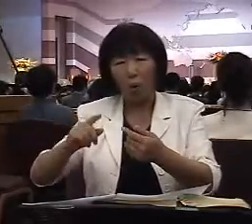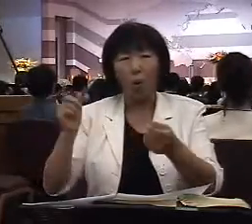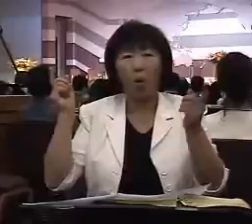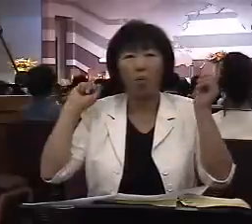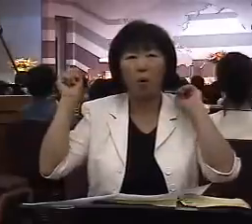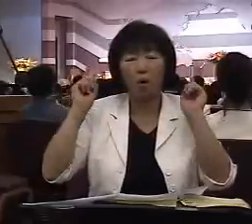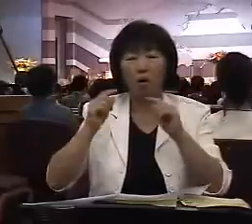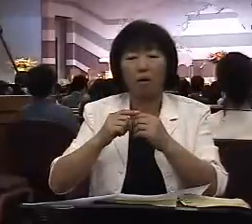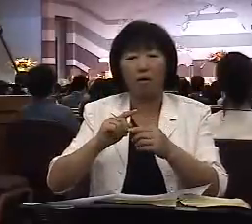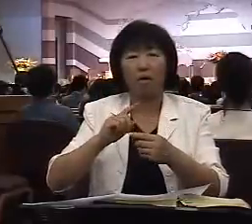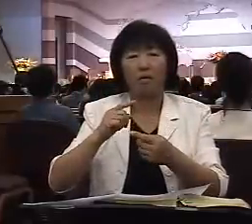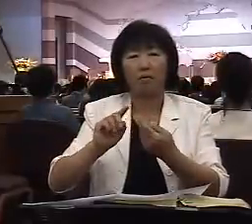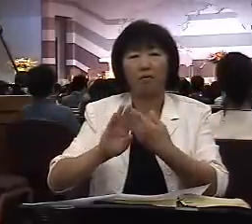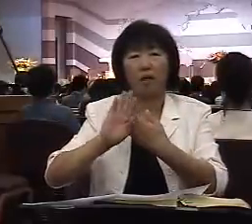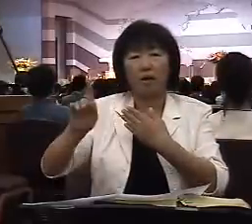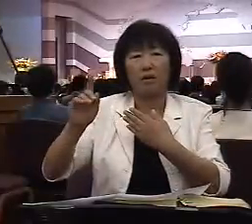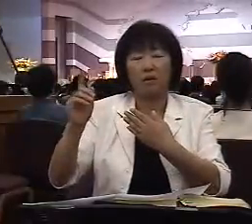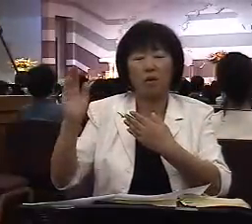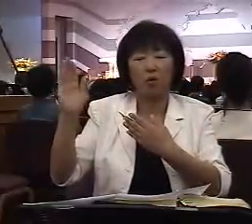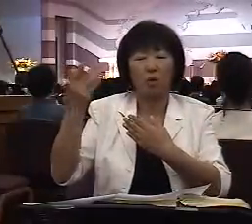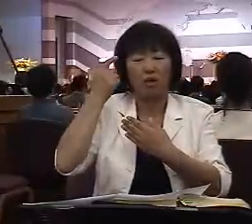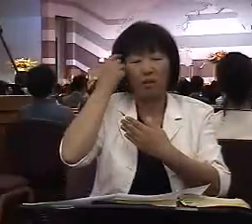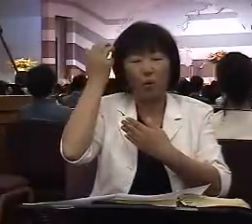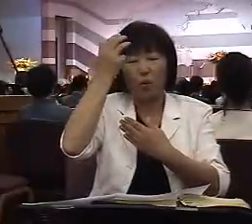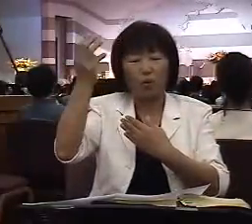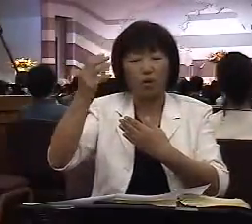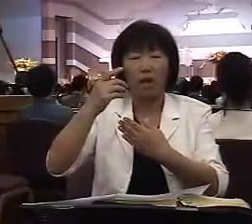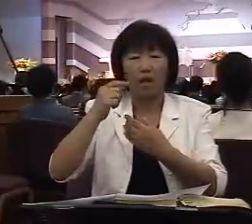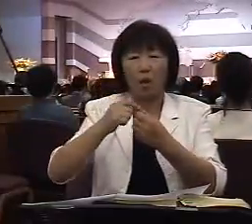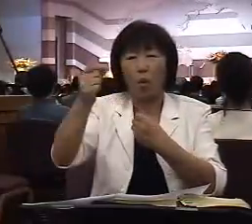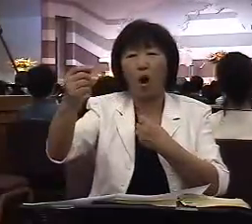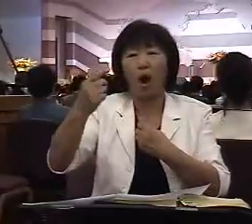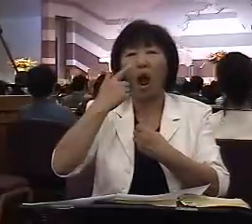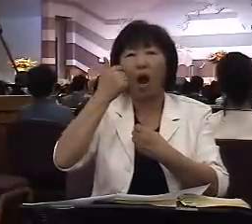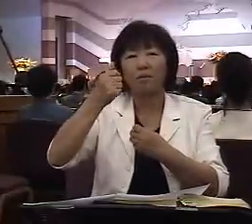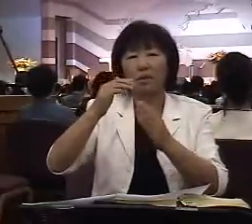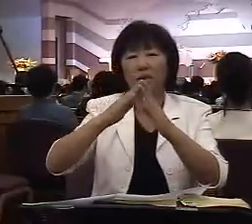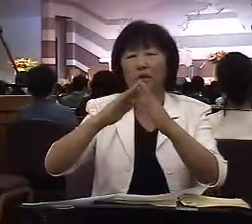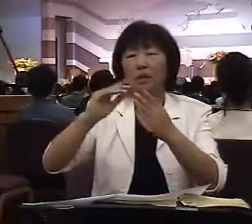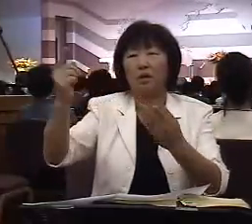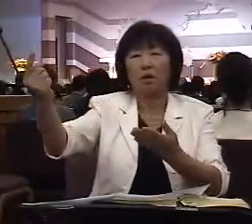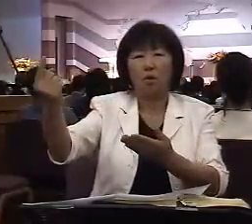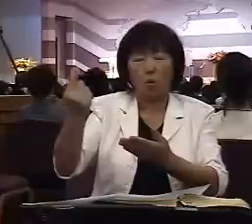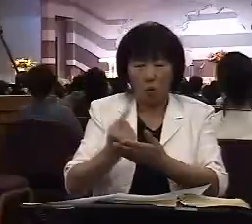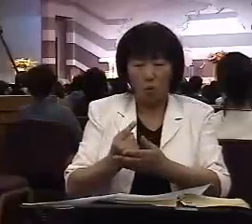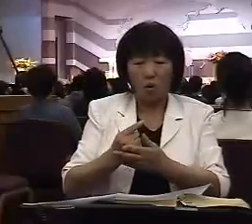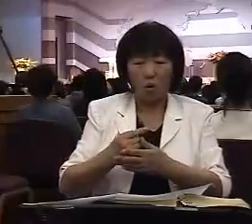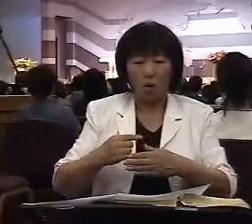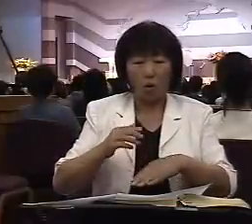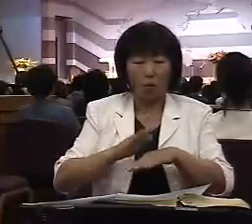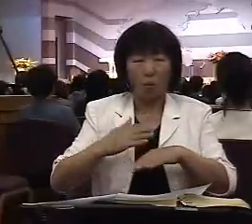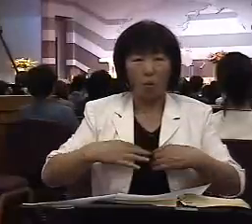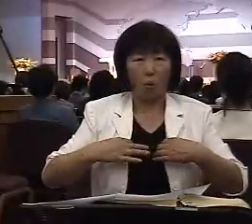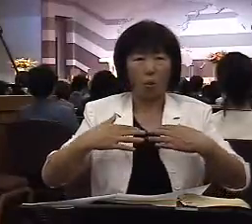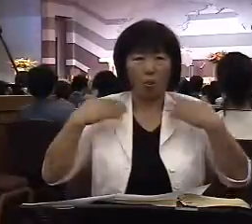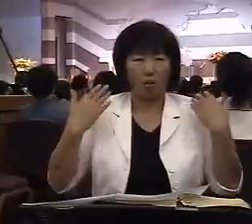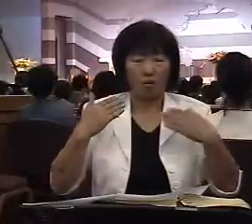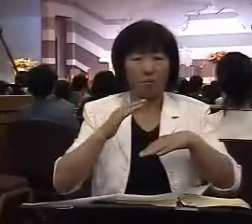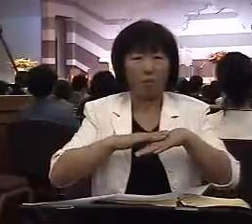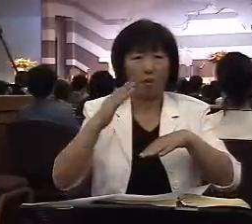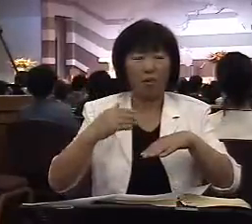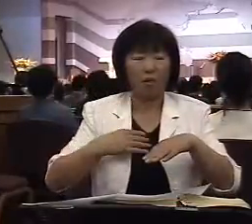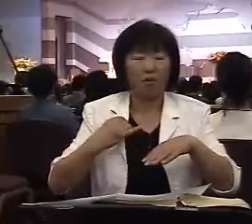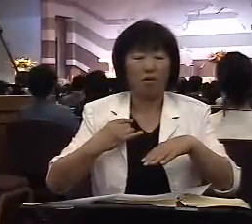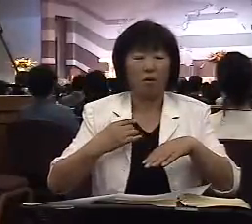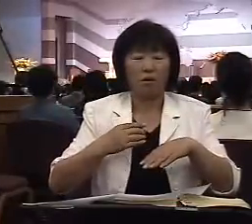된 영혼들에게 영원한 아버지의 집으로 인도하지 아니하였고 의의 옷을 입지 못해 벌거벗은 영혼들을 주님의